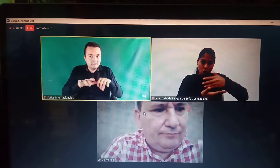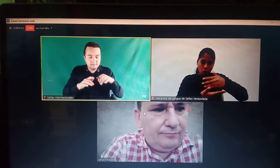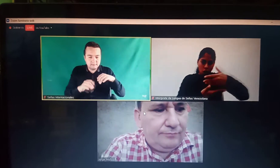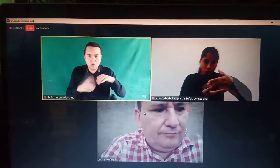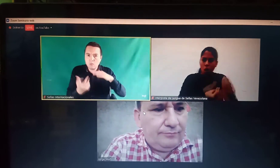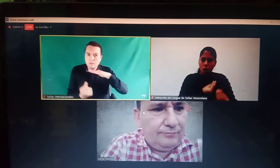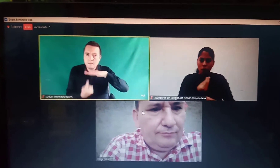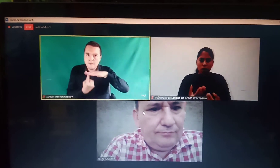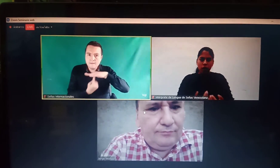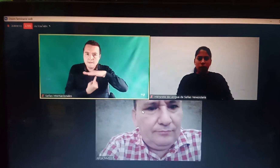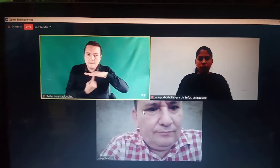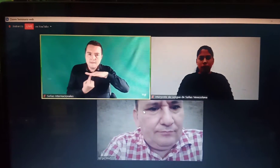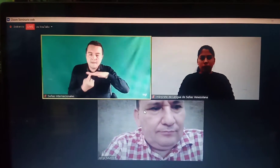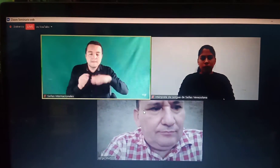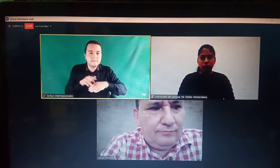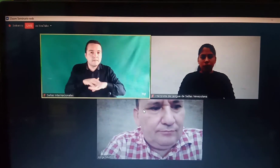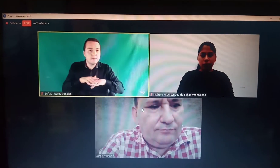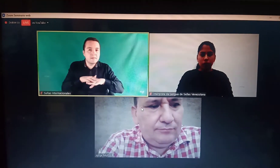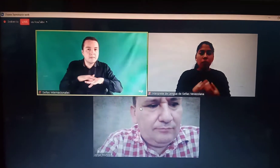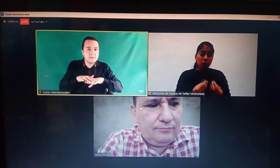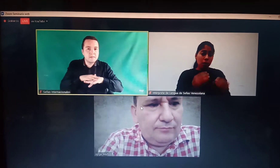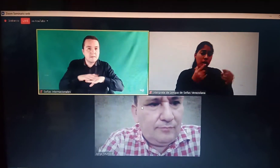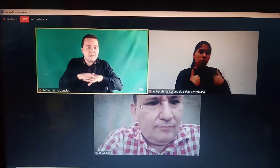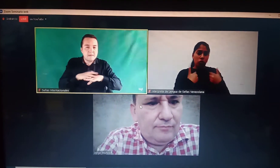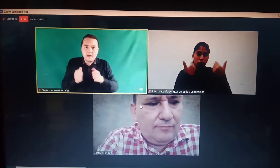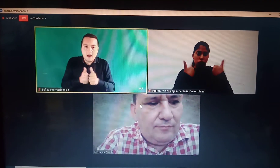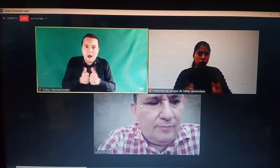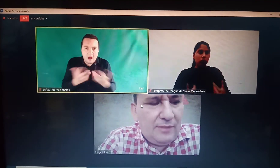opciones para capacitarse con respecto a...